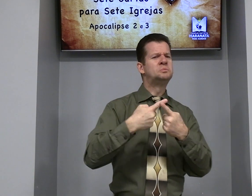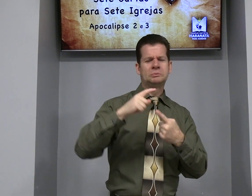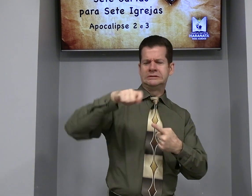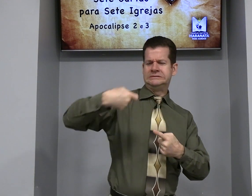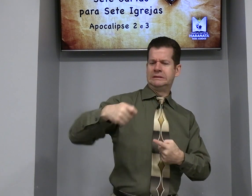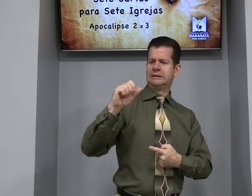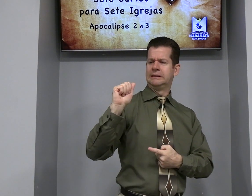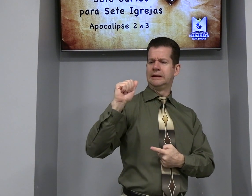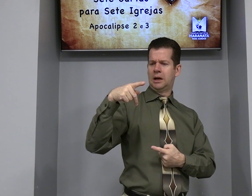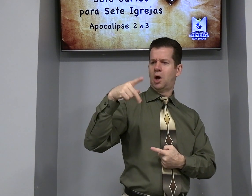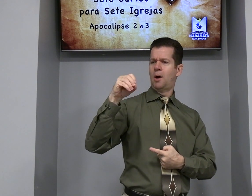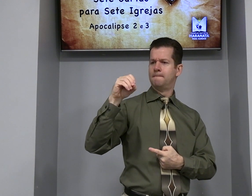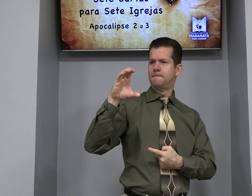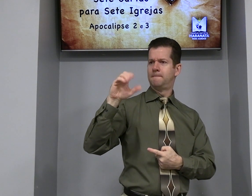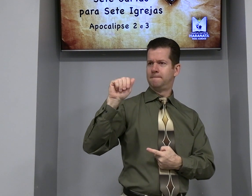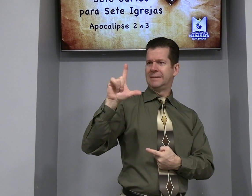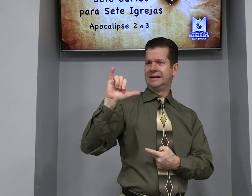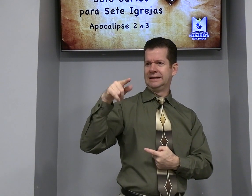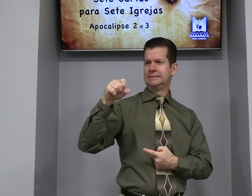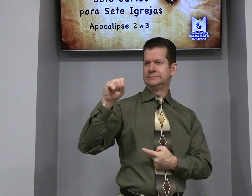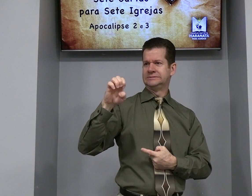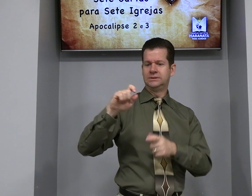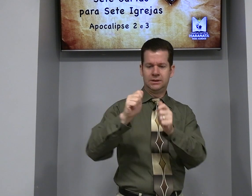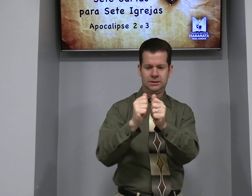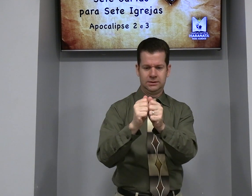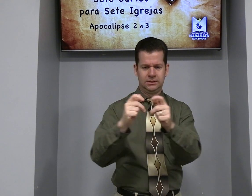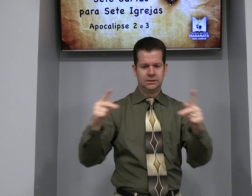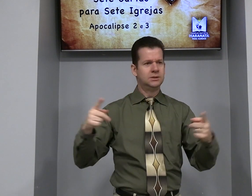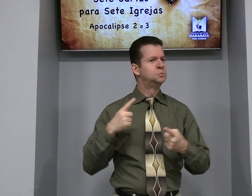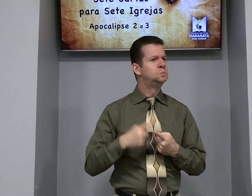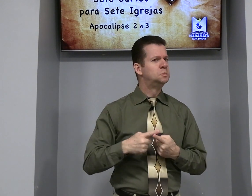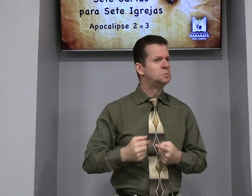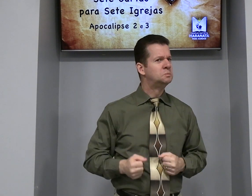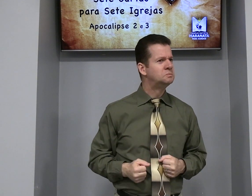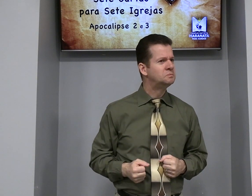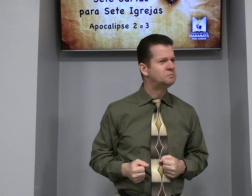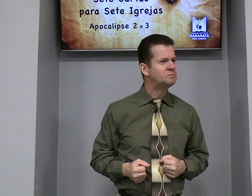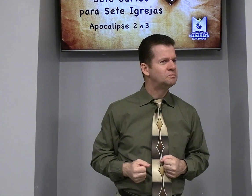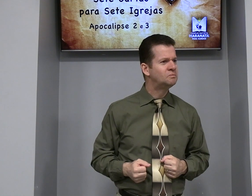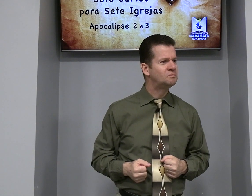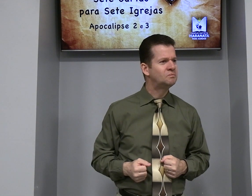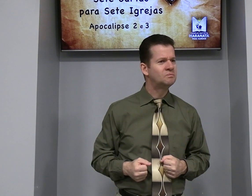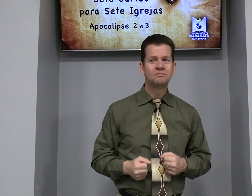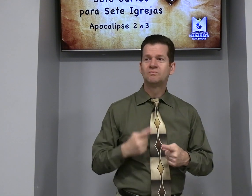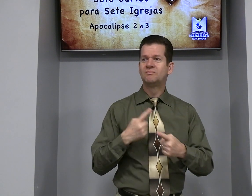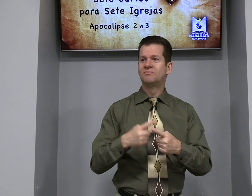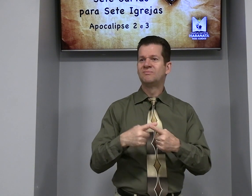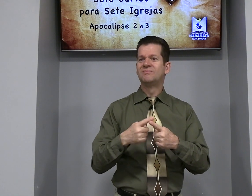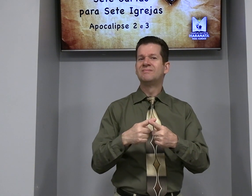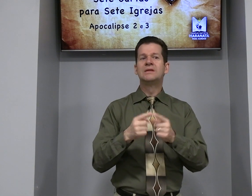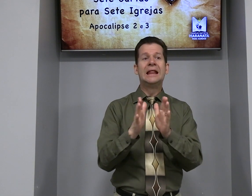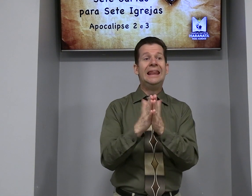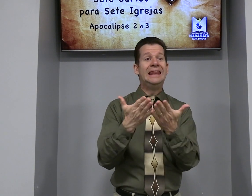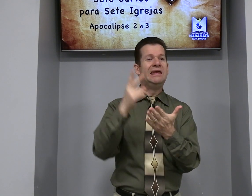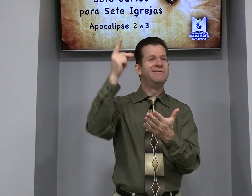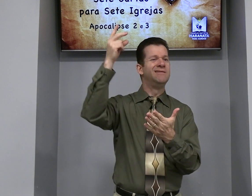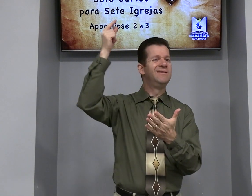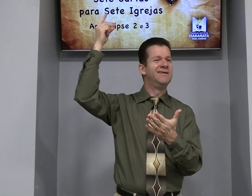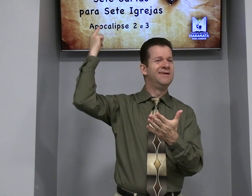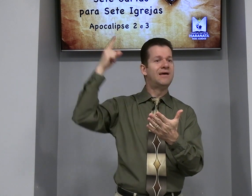Apocalipse? Por que se não Apocalipse é assim? Por quê? Ah, quem sabe? Porque o